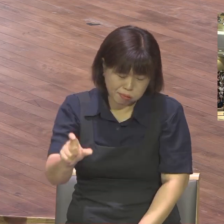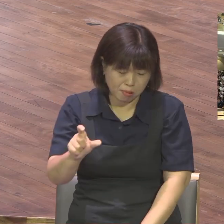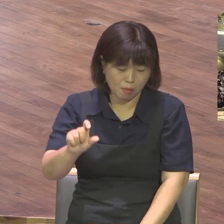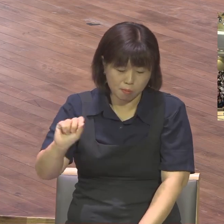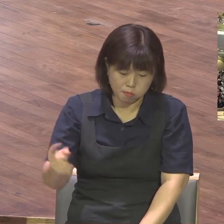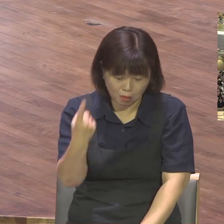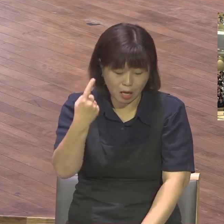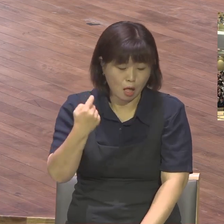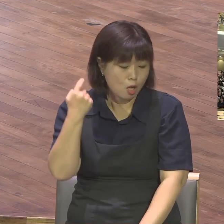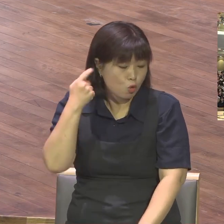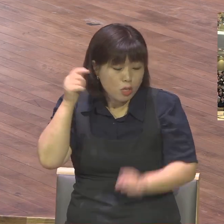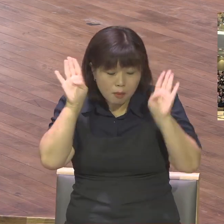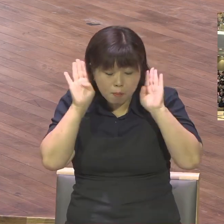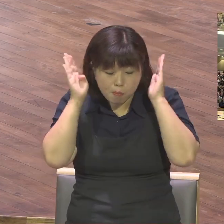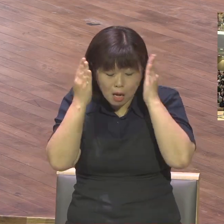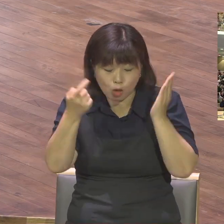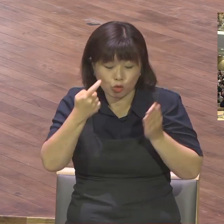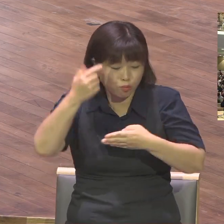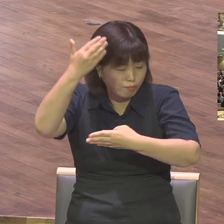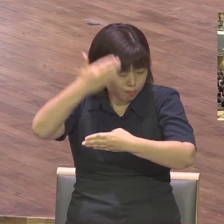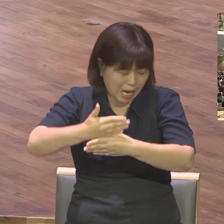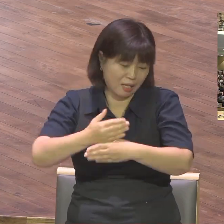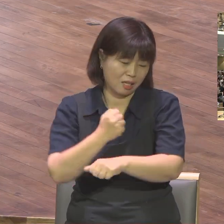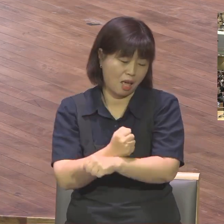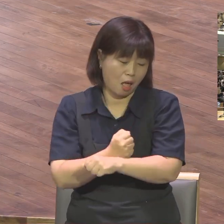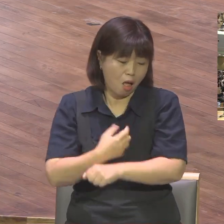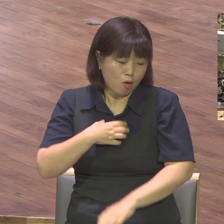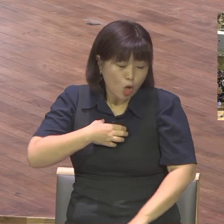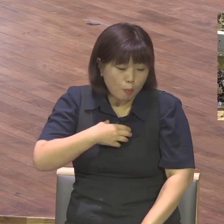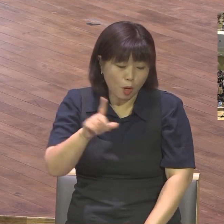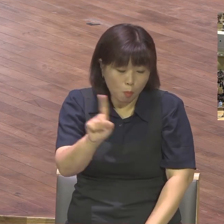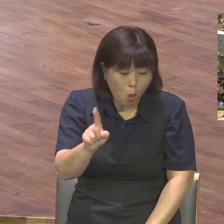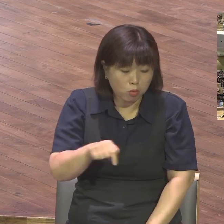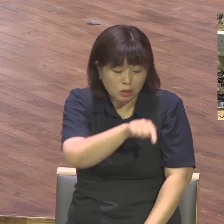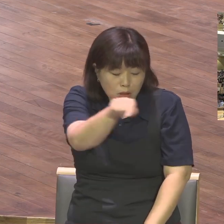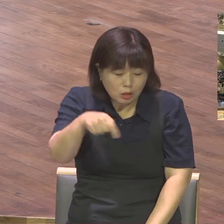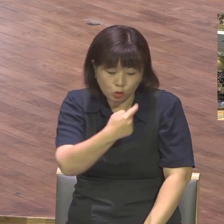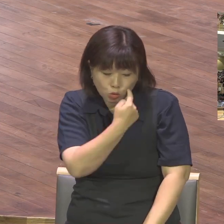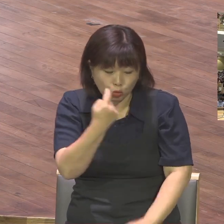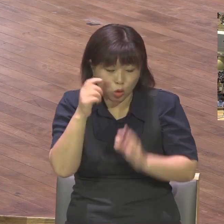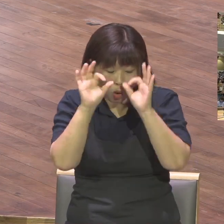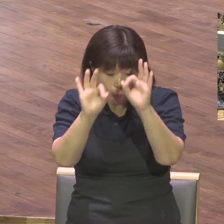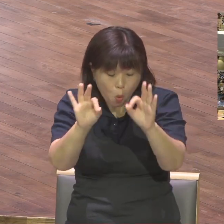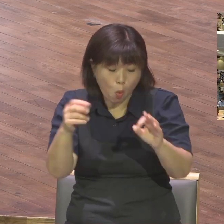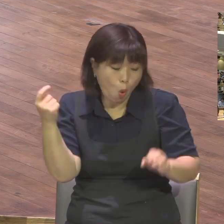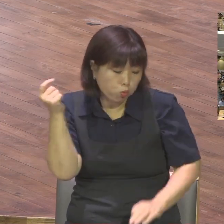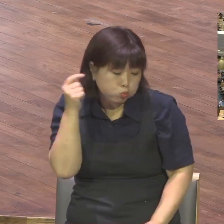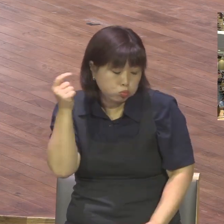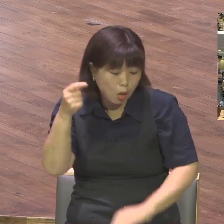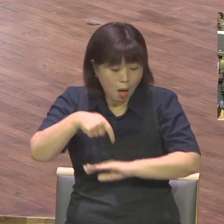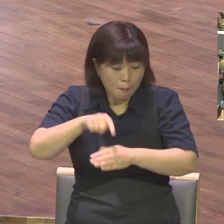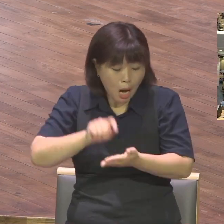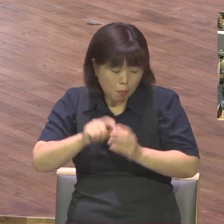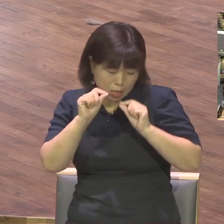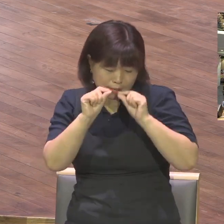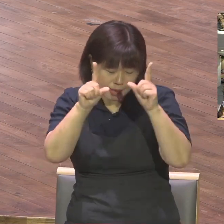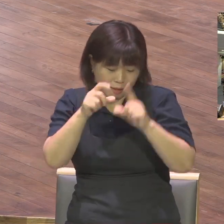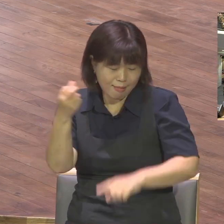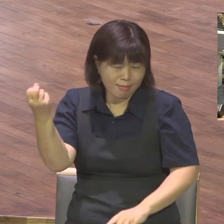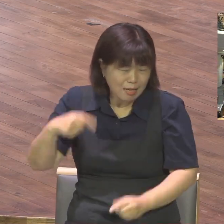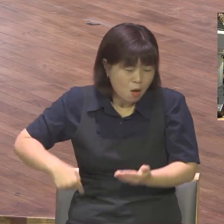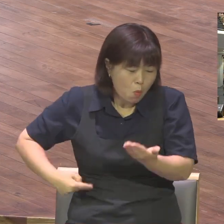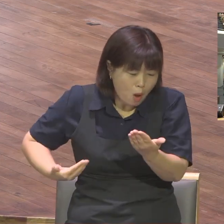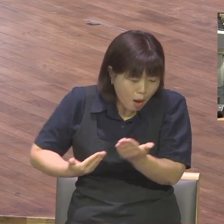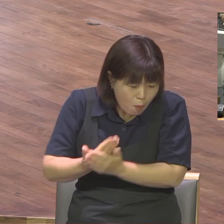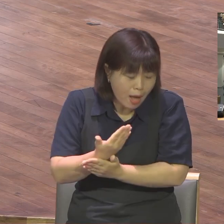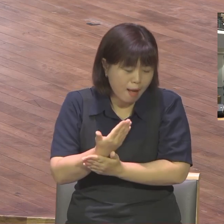귀가 막히고 그들의 눈이 감기게 하라 염려하건대 그들이 눈으로 보고 귀로 듣고 마음으로 깨닫고 다시